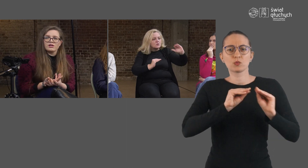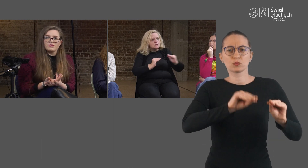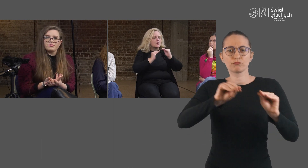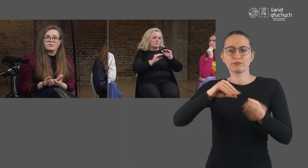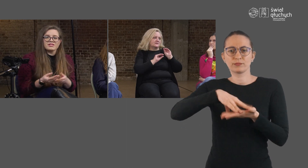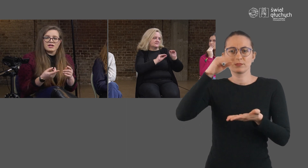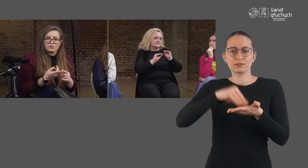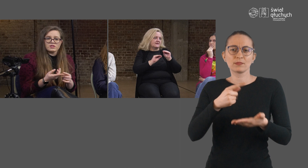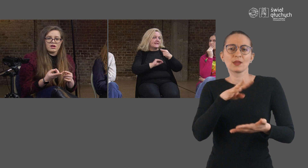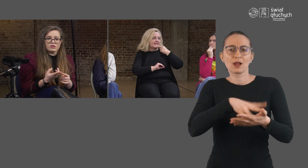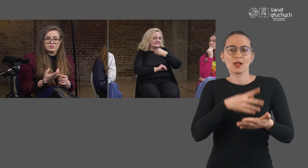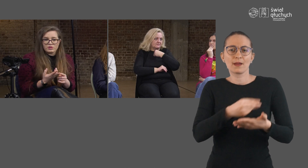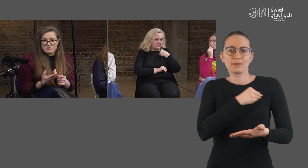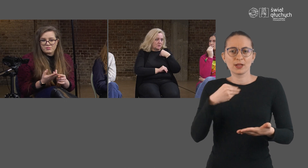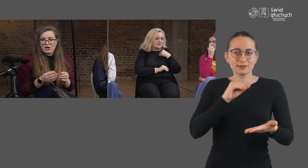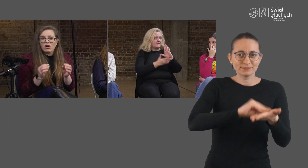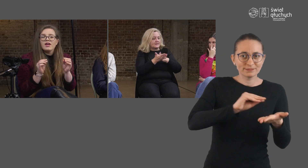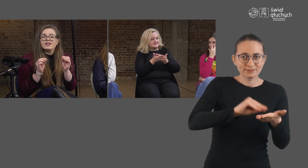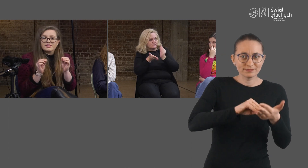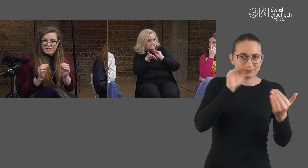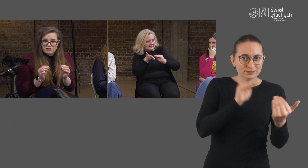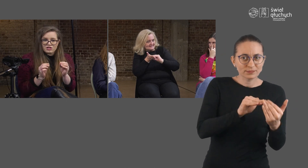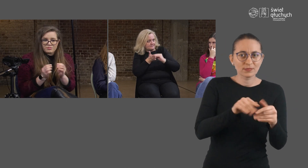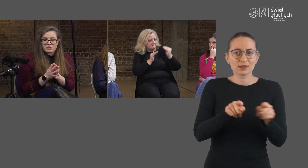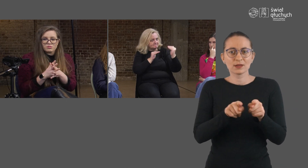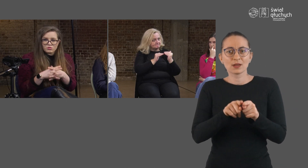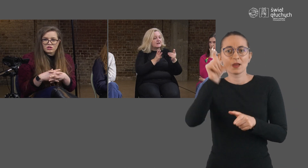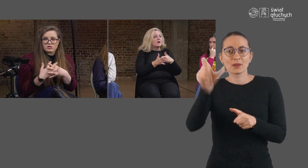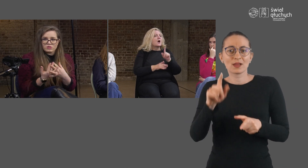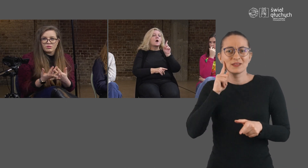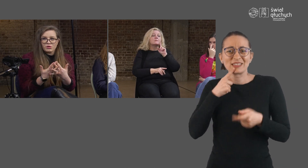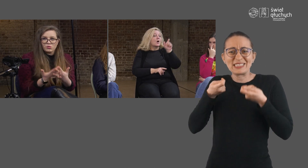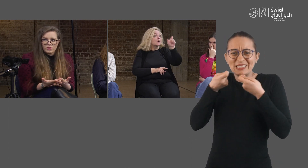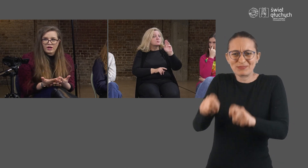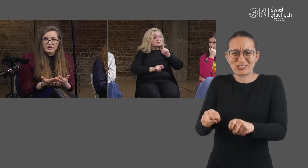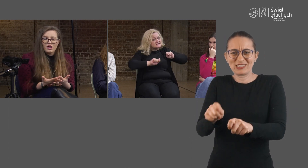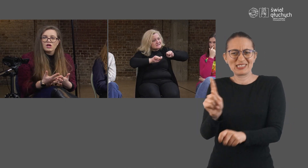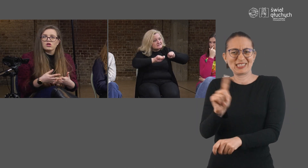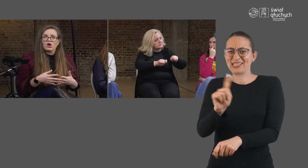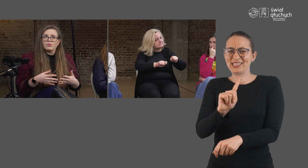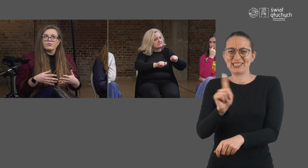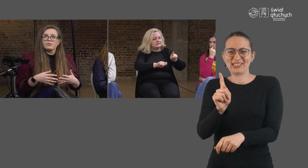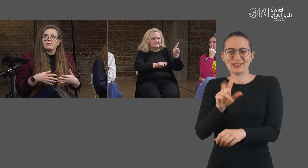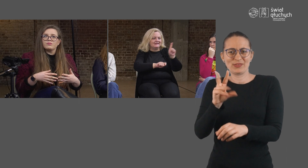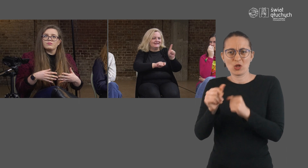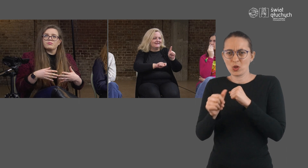nauka języka polskiego, na przykład pisemnego, i też nie przymuszać osoby głuchej